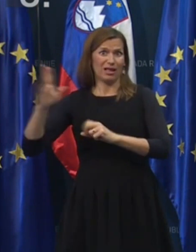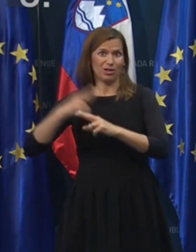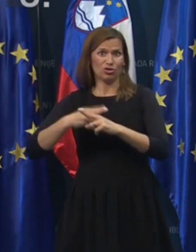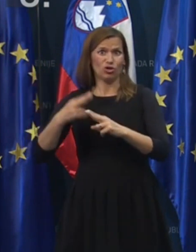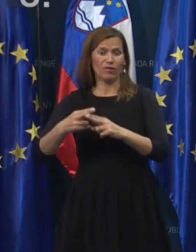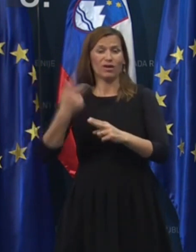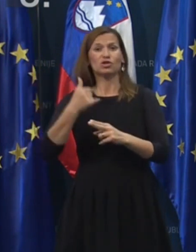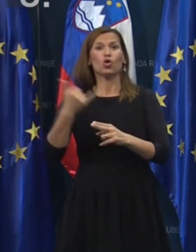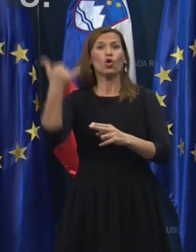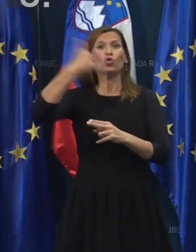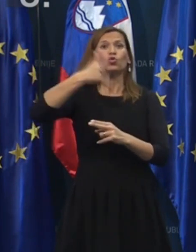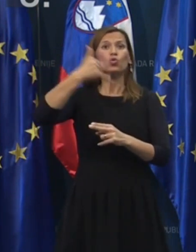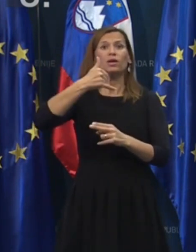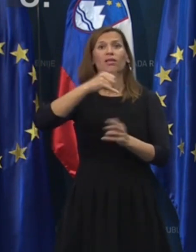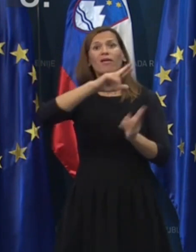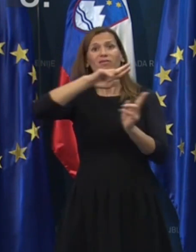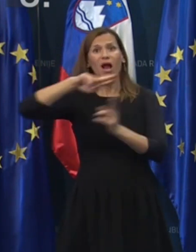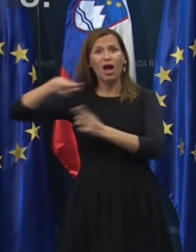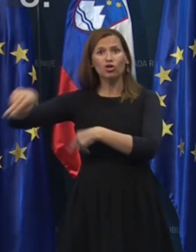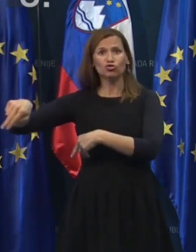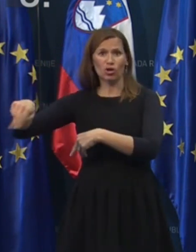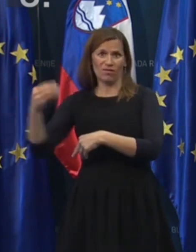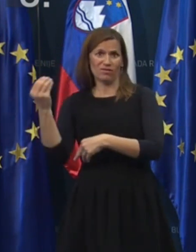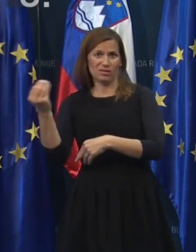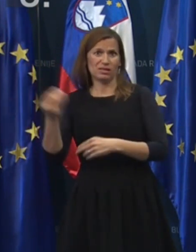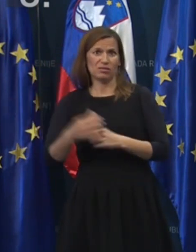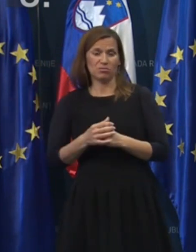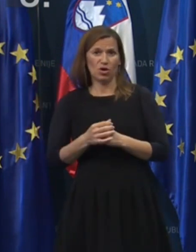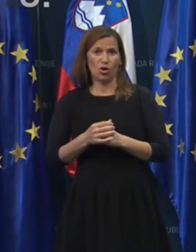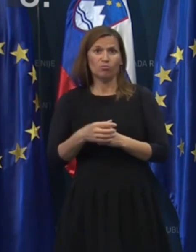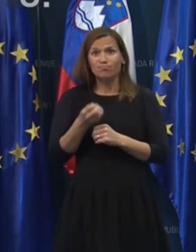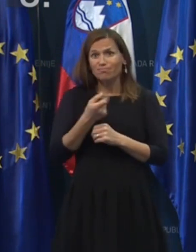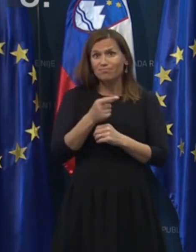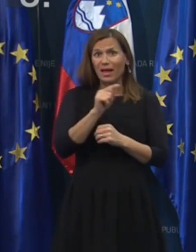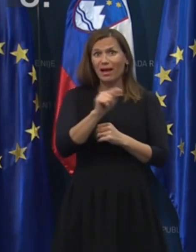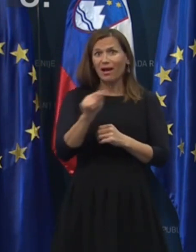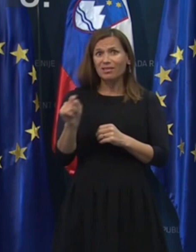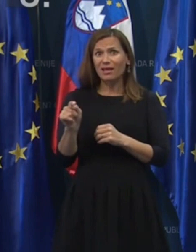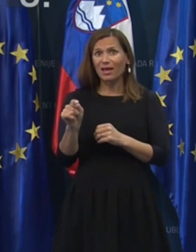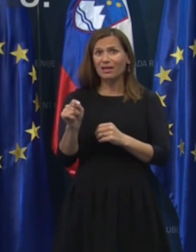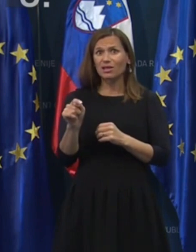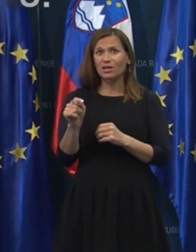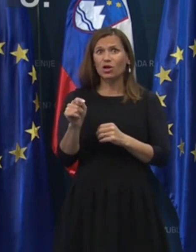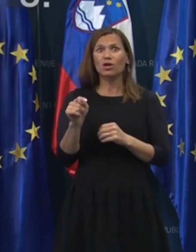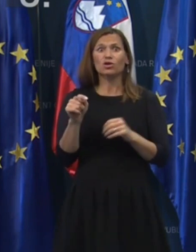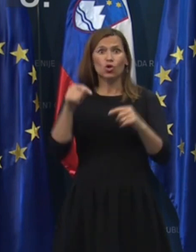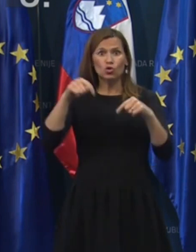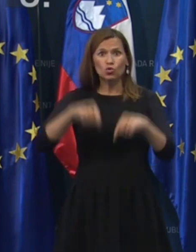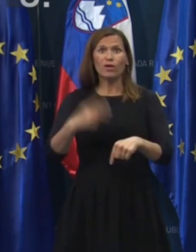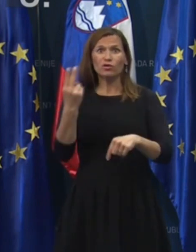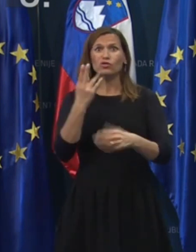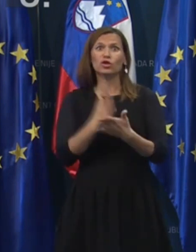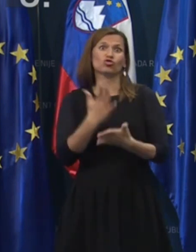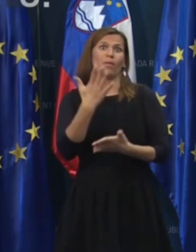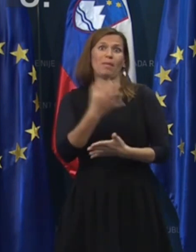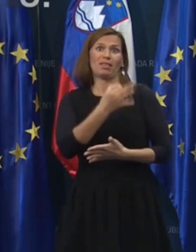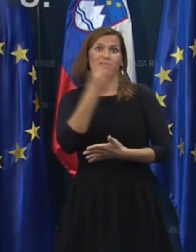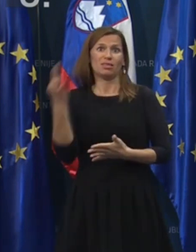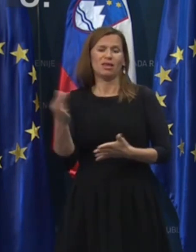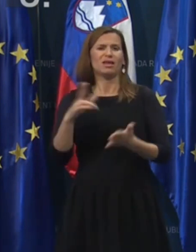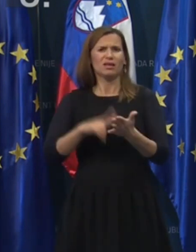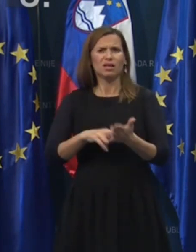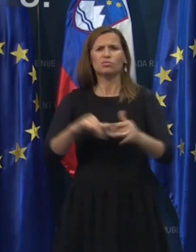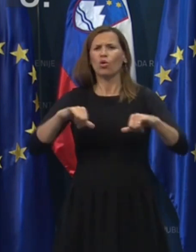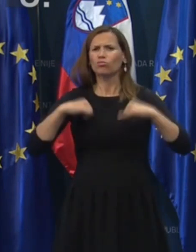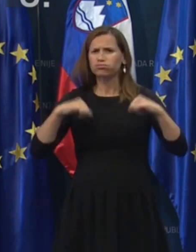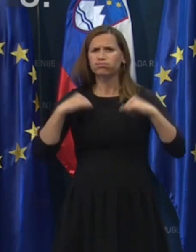tujine vračali domov. Nekateri od njih so v Sloveniji že 5 dni in res je bil potreben izjemen napor,